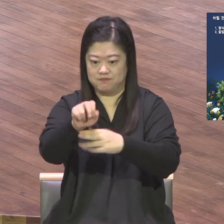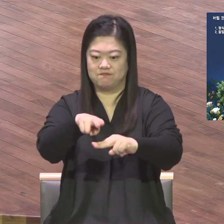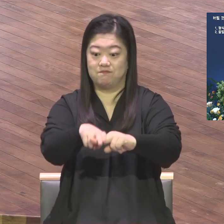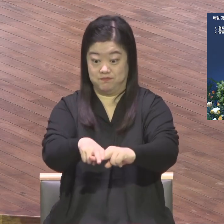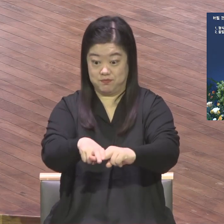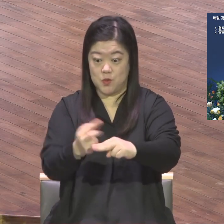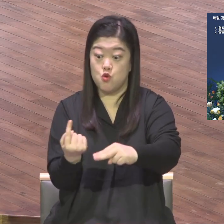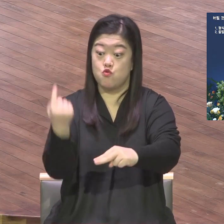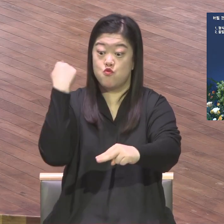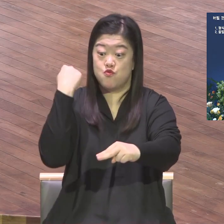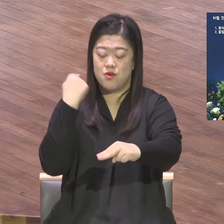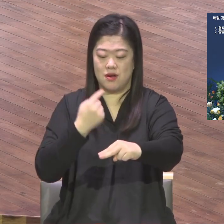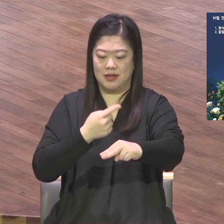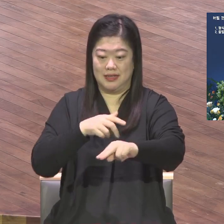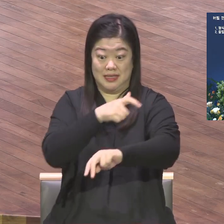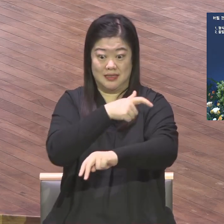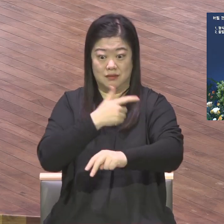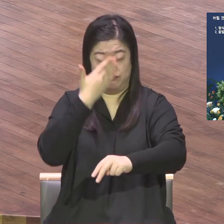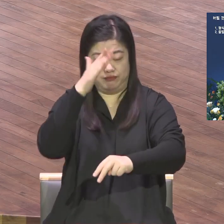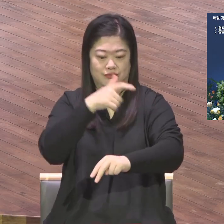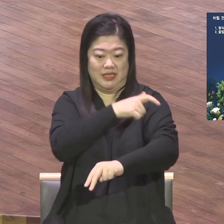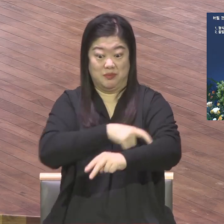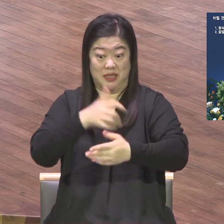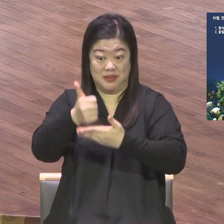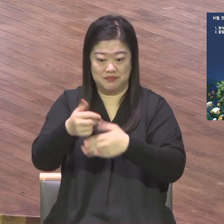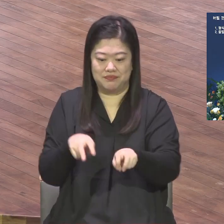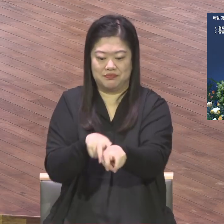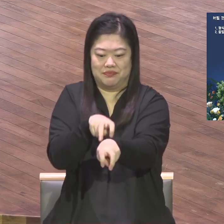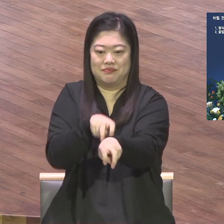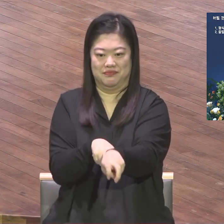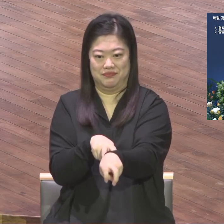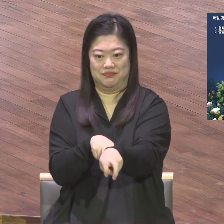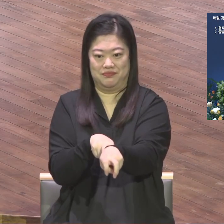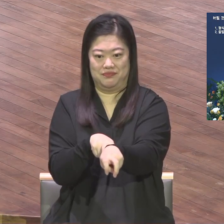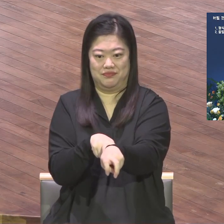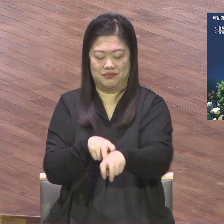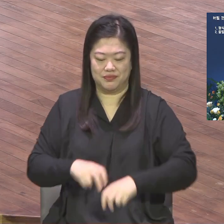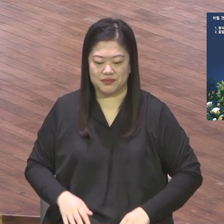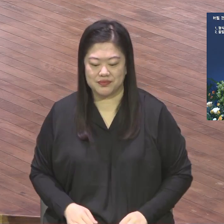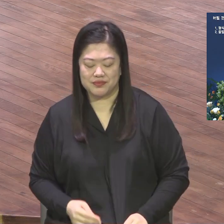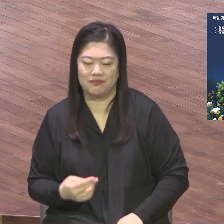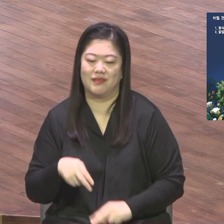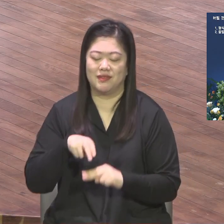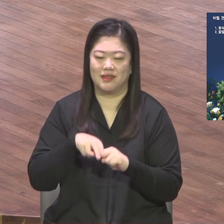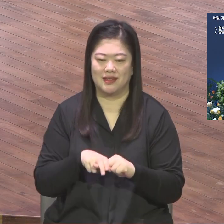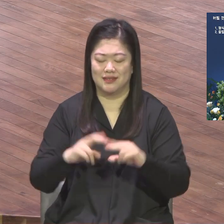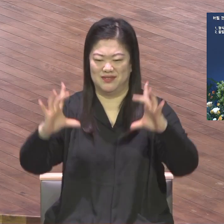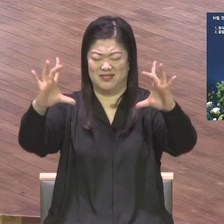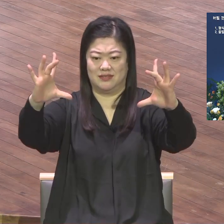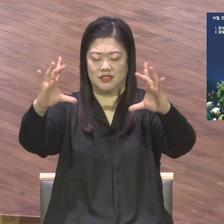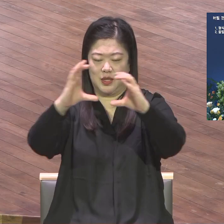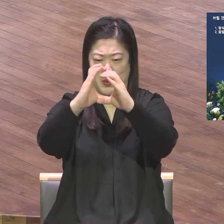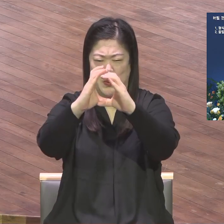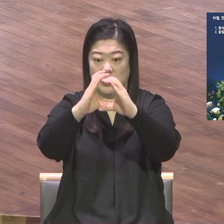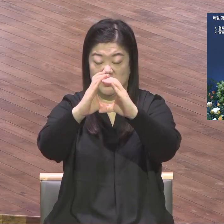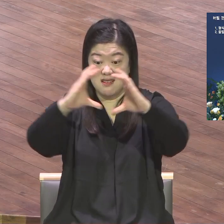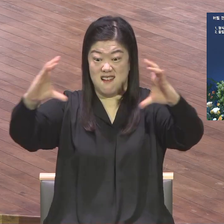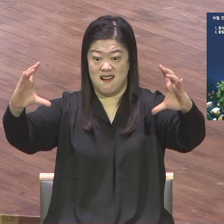이 키 크고 머리 큰 집사님 턱 앉으니까 뒤에 앉은